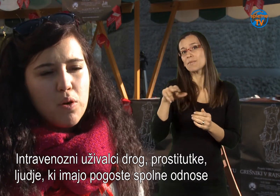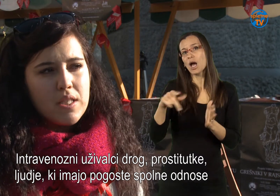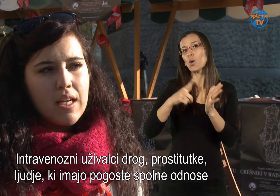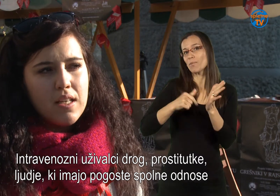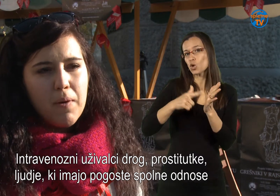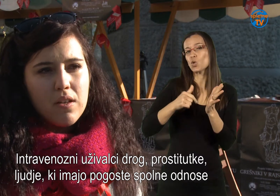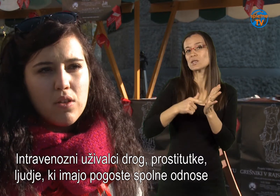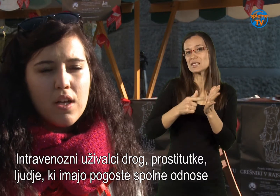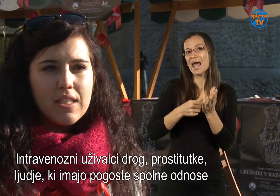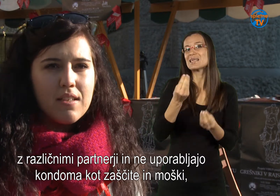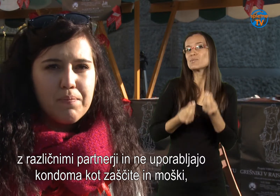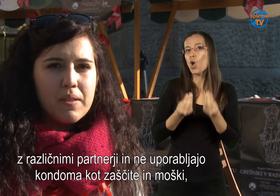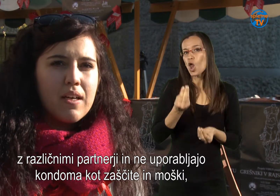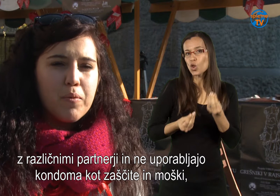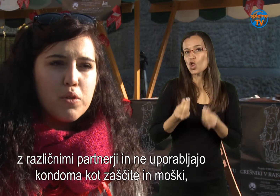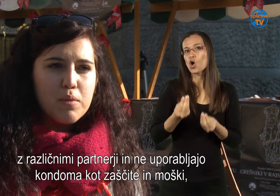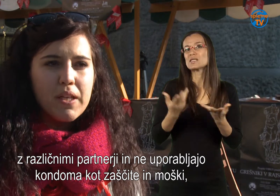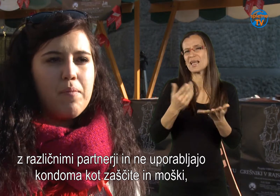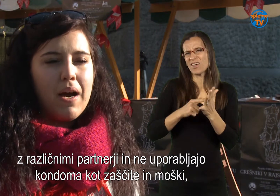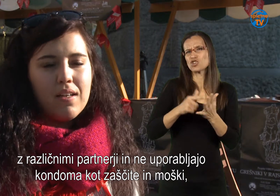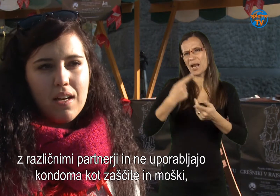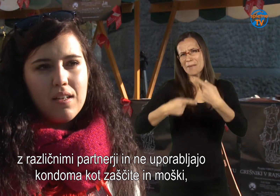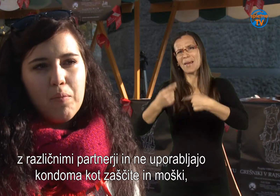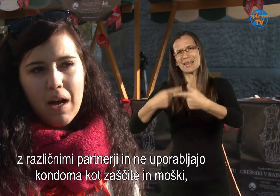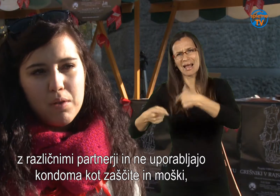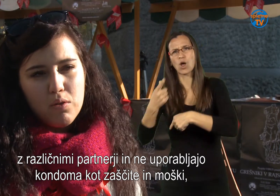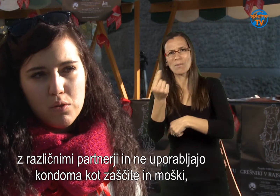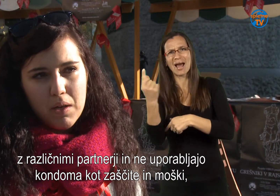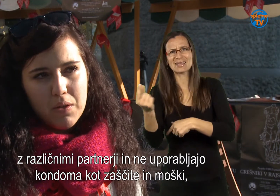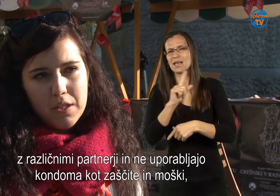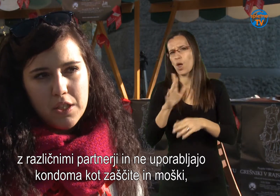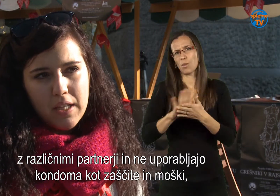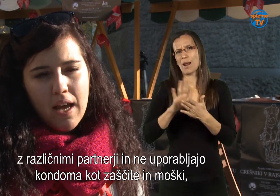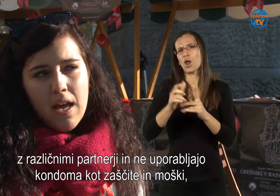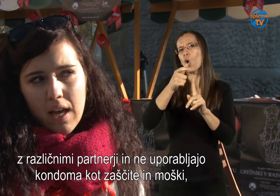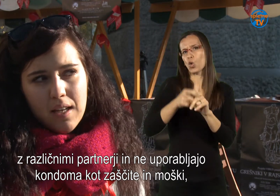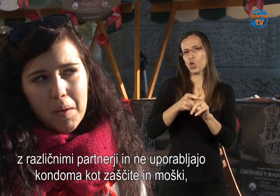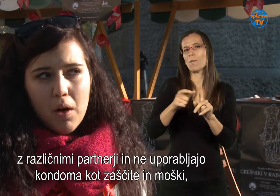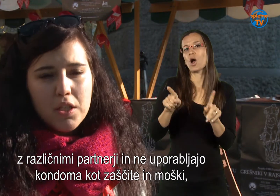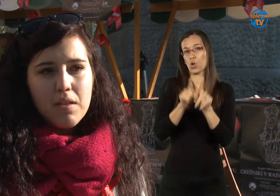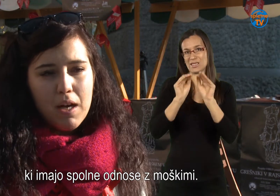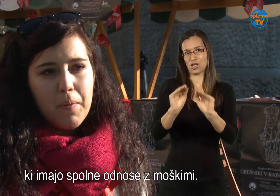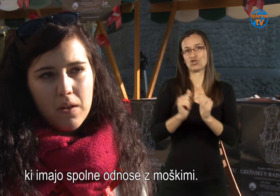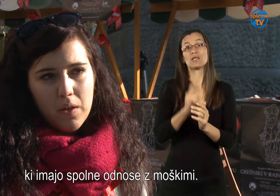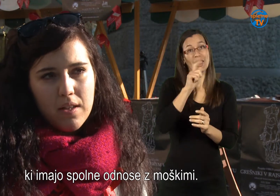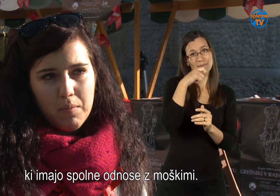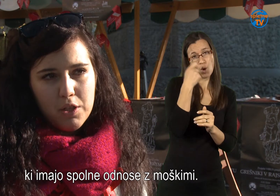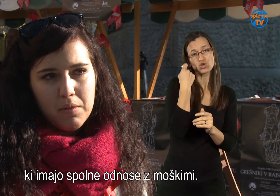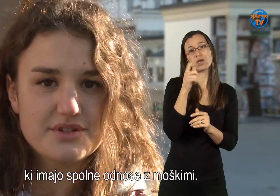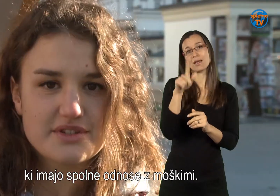pogoste spolne odnose, kjer pogosto menjajo partnere in ne uporabljajo kondoma kot zaščite, in pa moški, ki imajo spolne odnose z moškimi. V bistvu